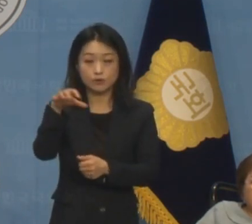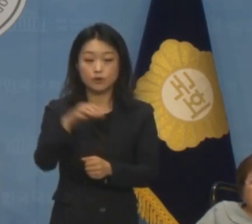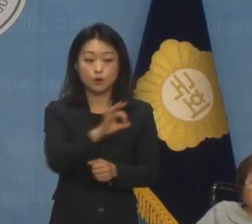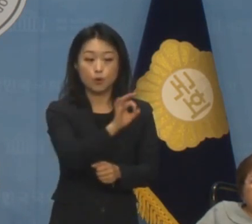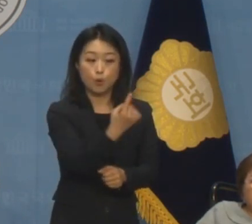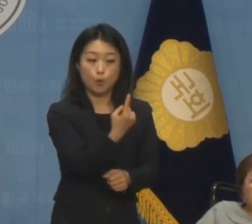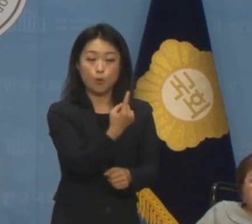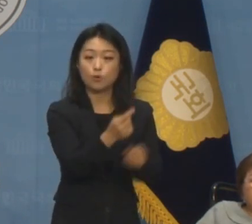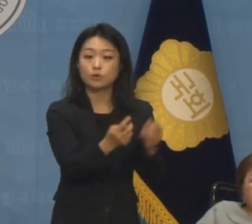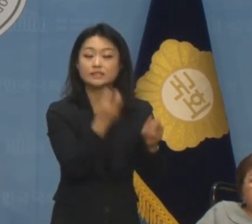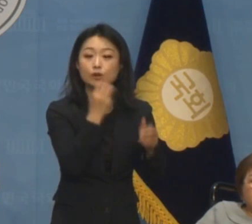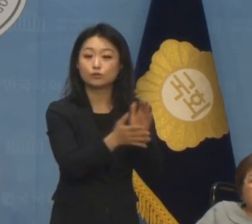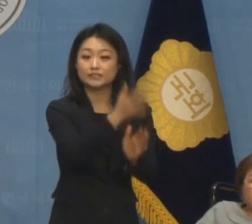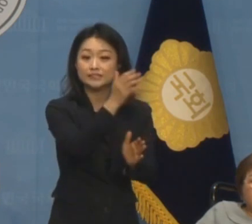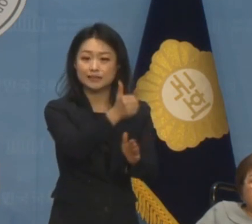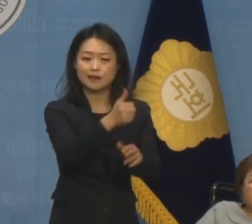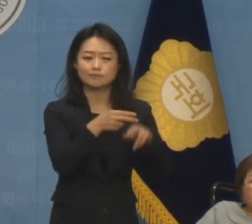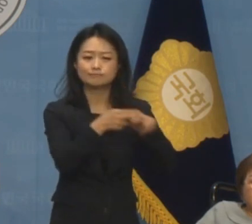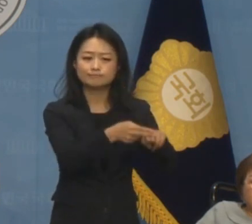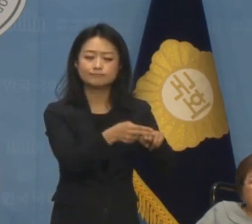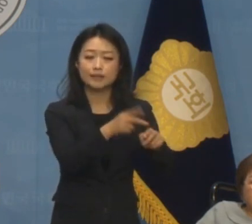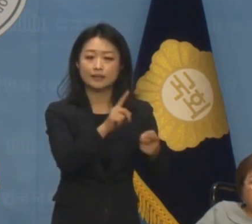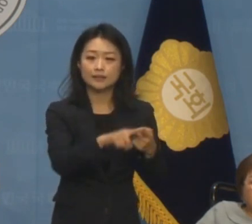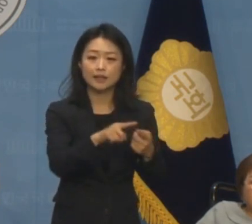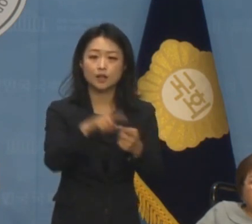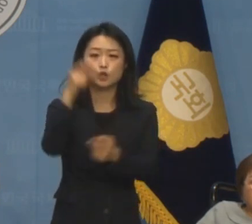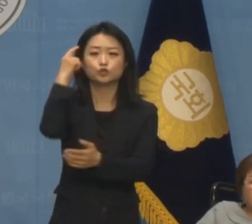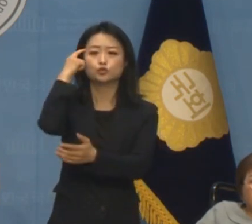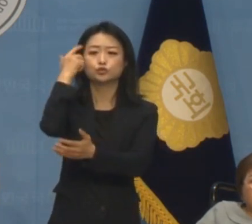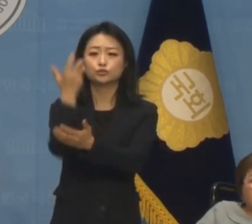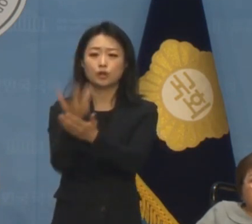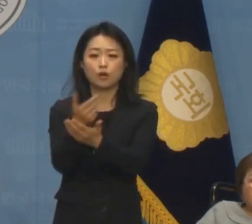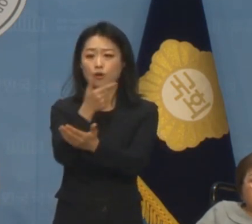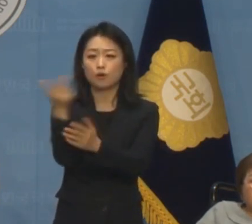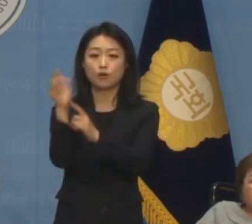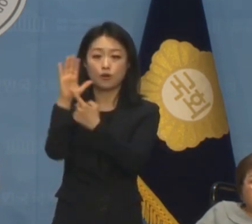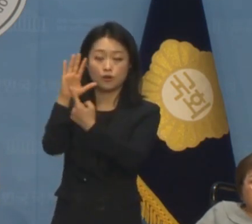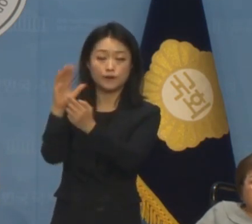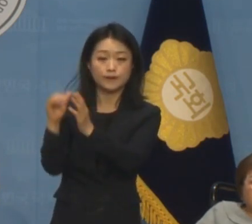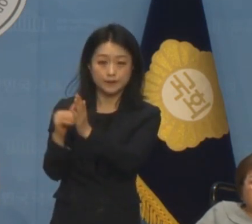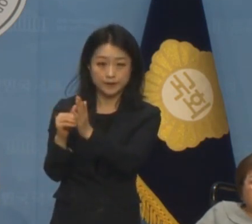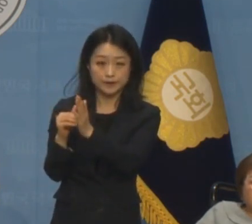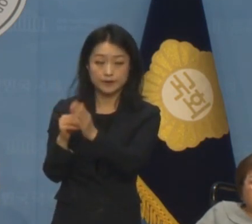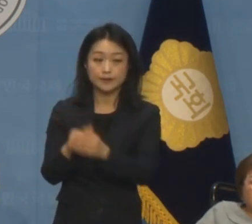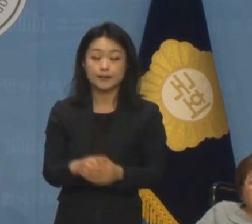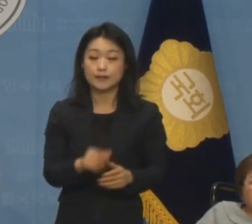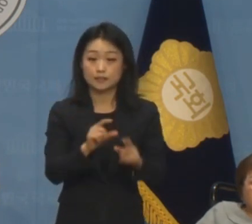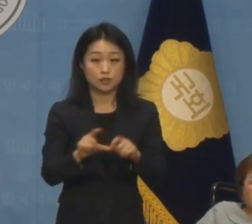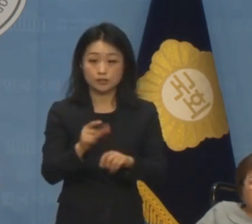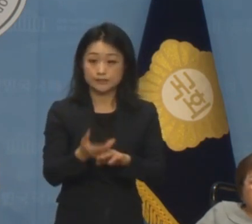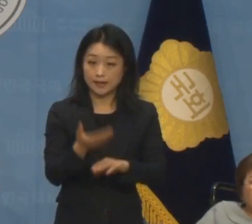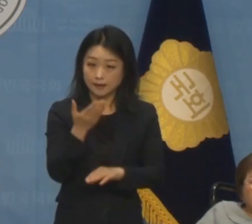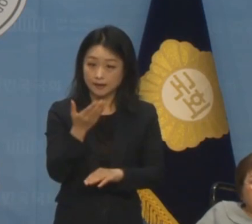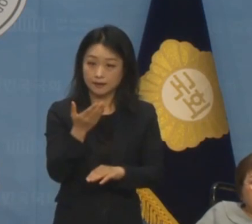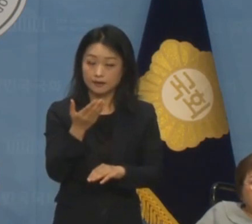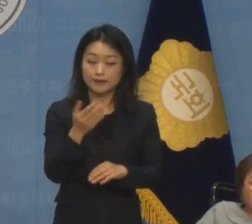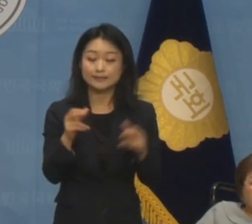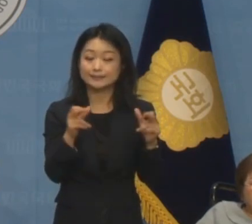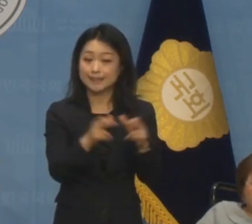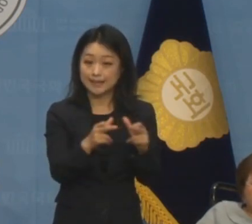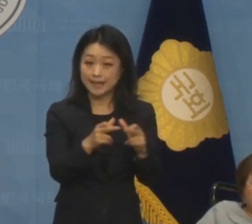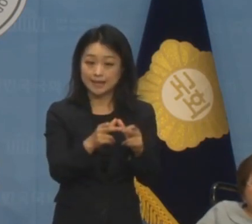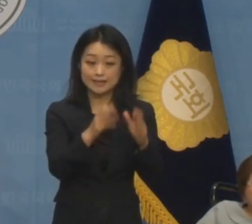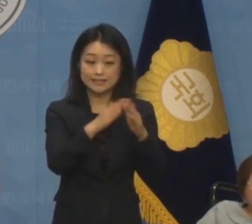오세훈 서울시장의 만행에 경악을 금치 못하고 있습니다. 이제 더 이상